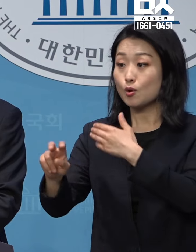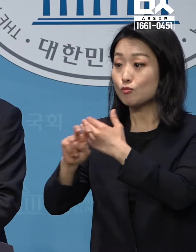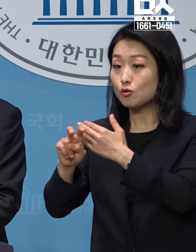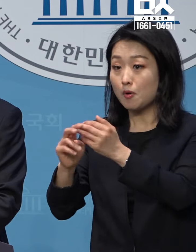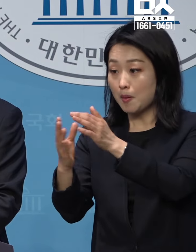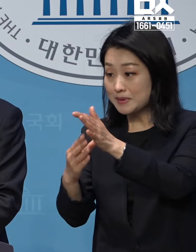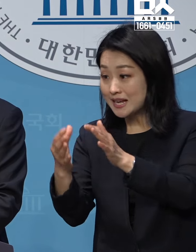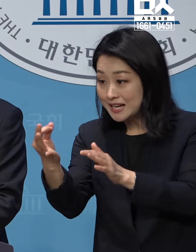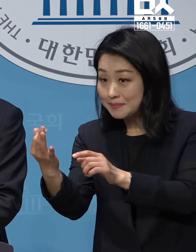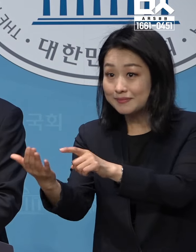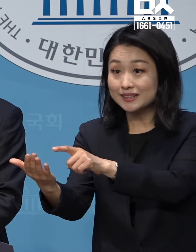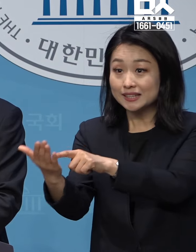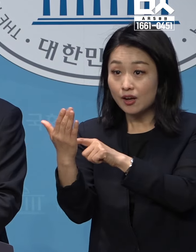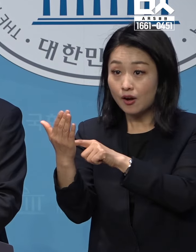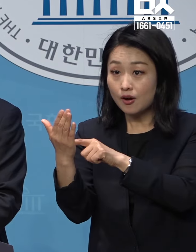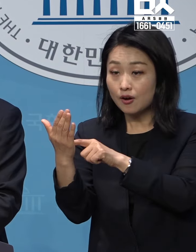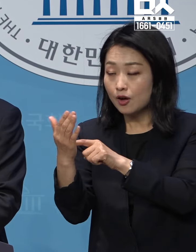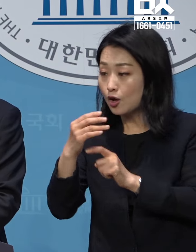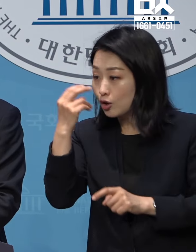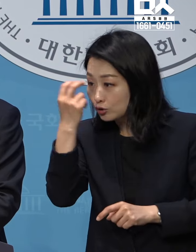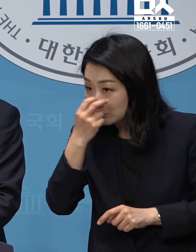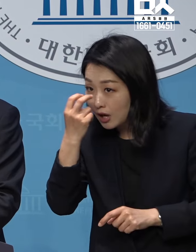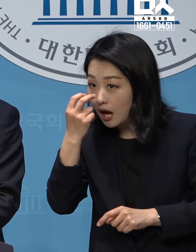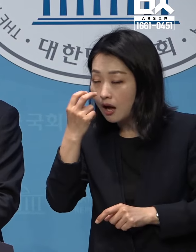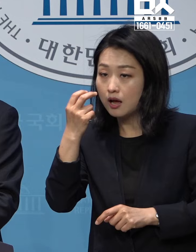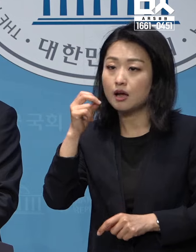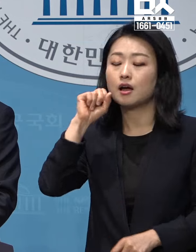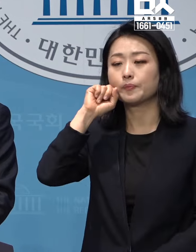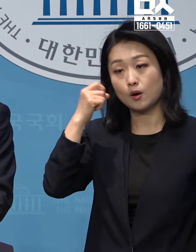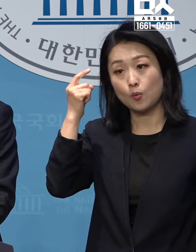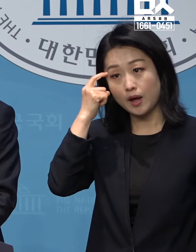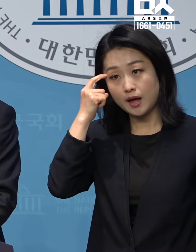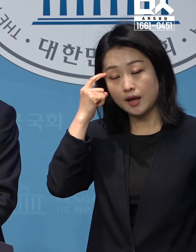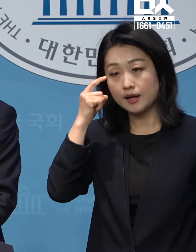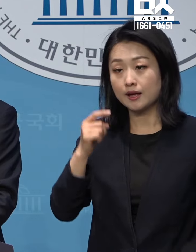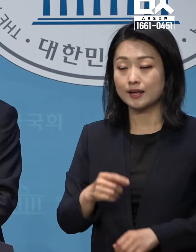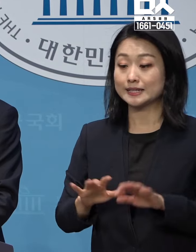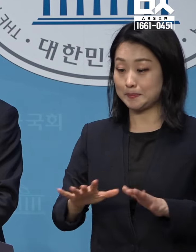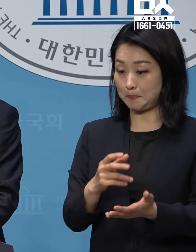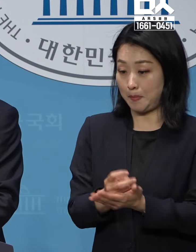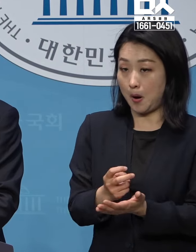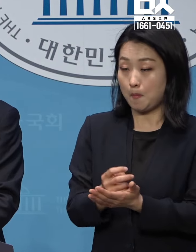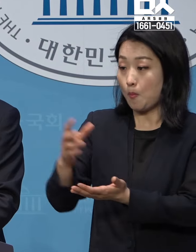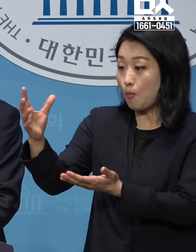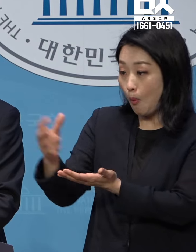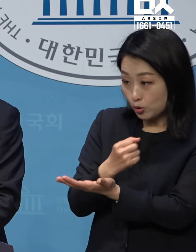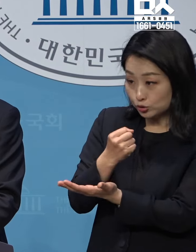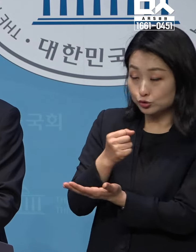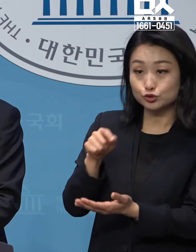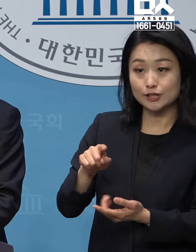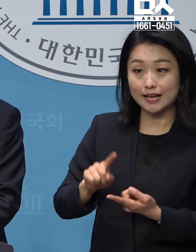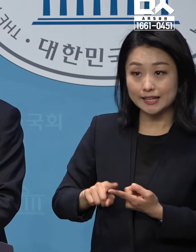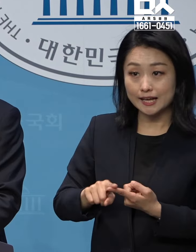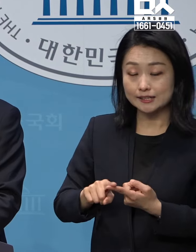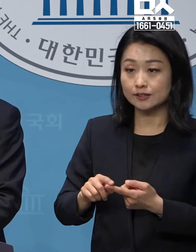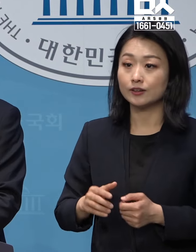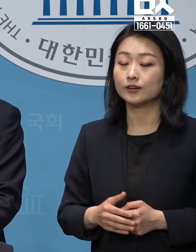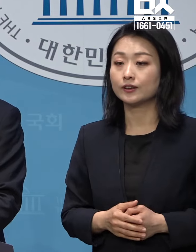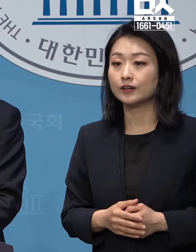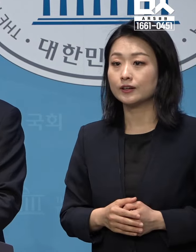비자금이 드러나더라도 제대로 환수하기 어렵습니다. 현행법상 몰수는 다른 형에